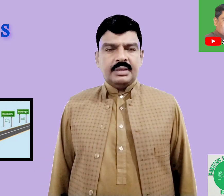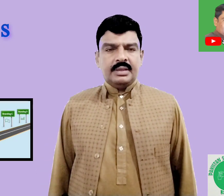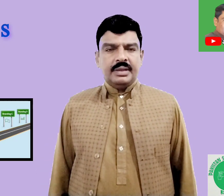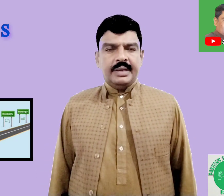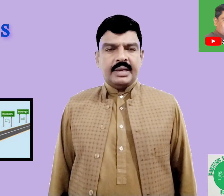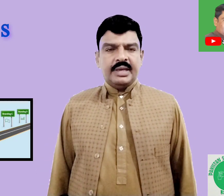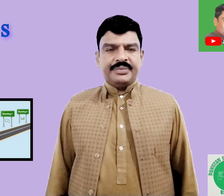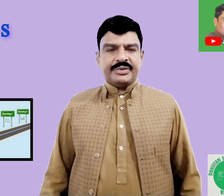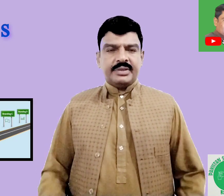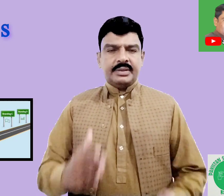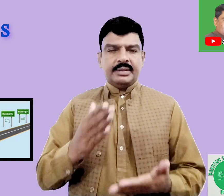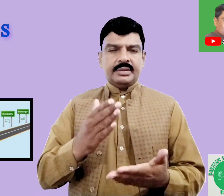टाइप्स,